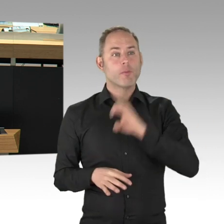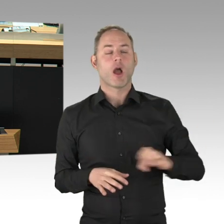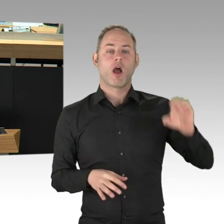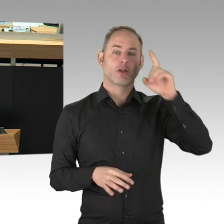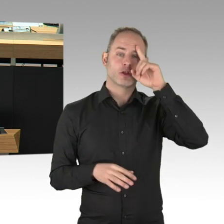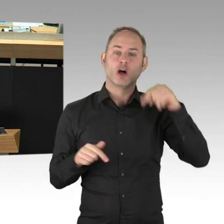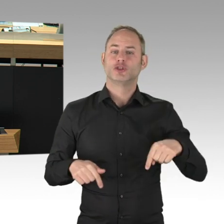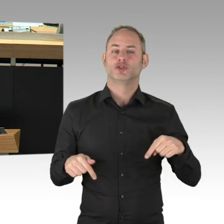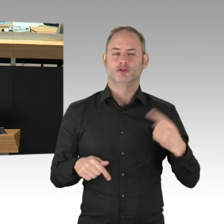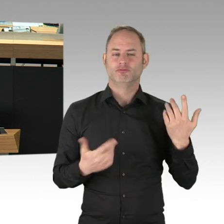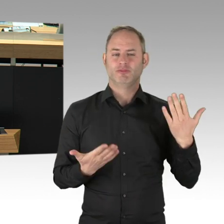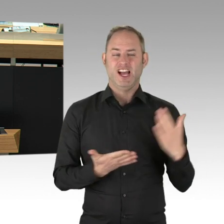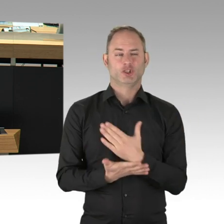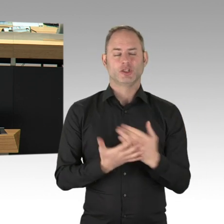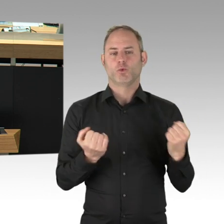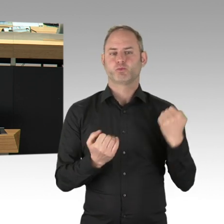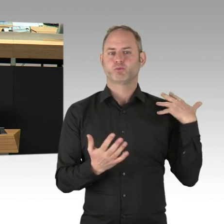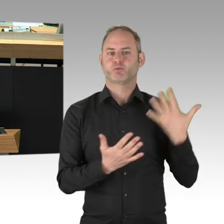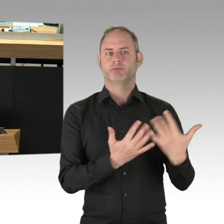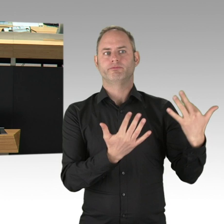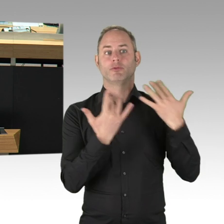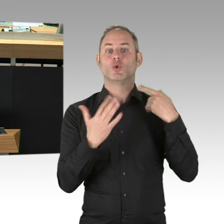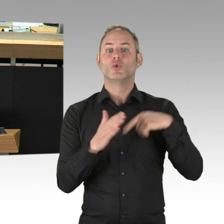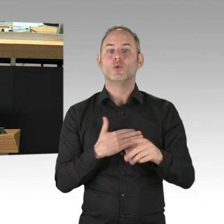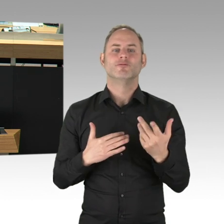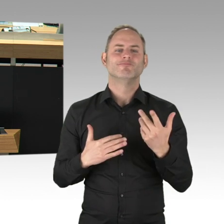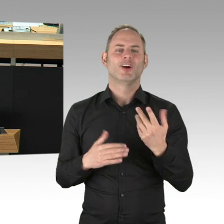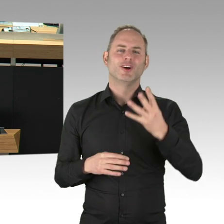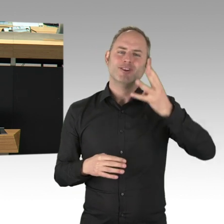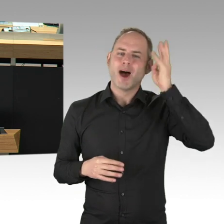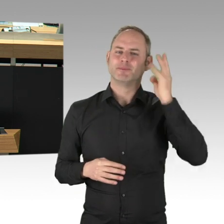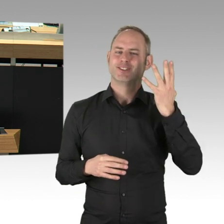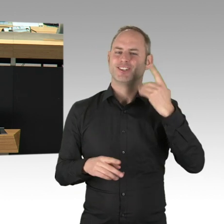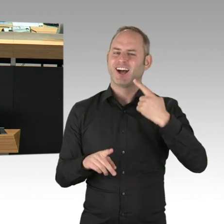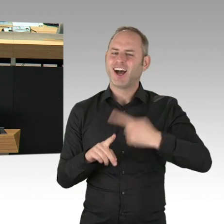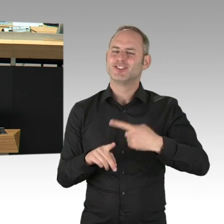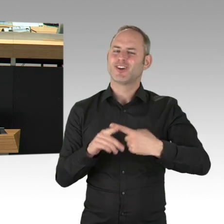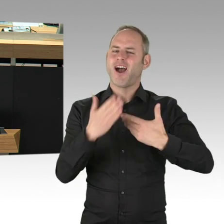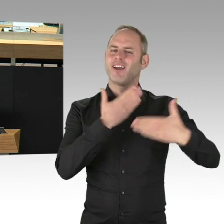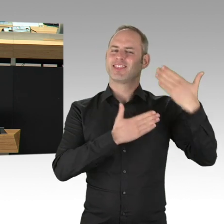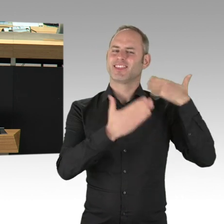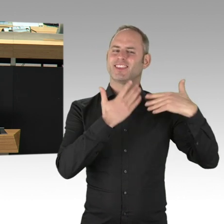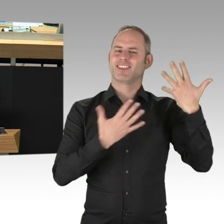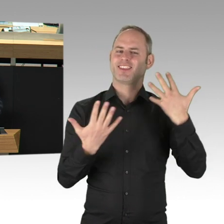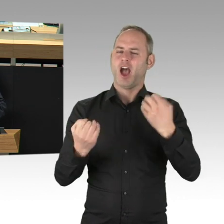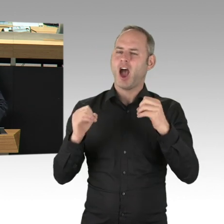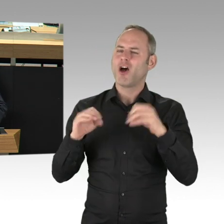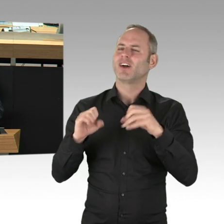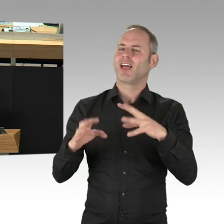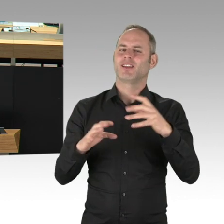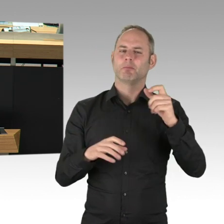und Demokratie verteidigen. Dazu gehört gerade das Aufstehen gegen jede Form des Antisemitismus. Herr Kollege, vielen Dank für